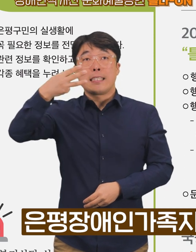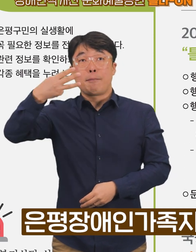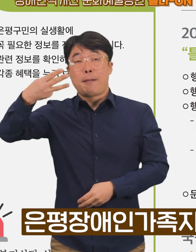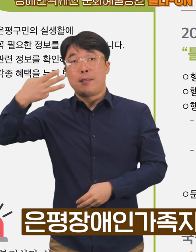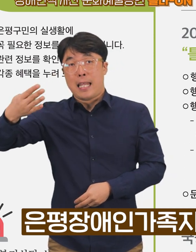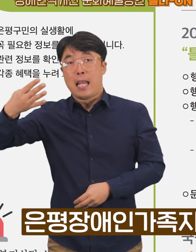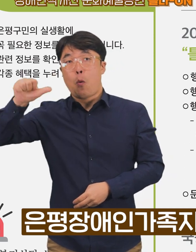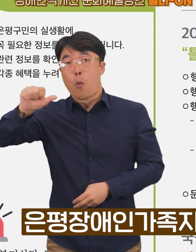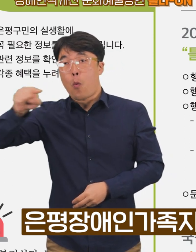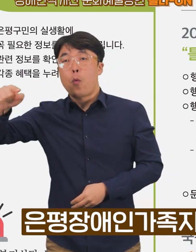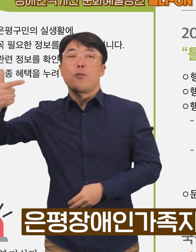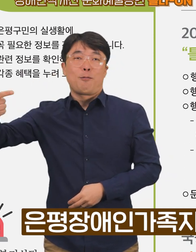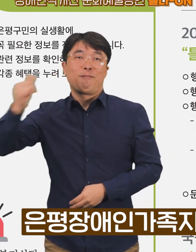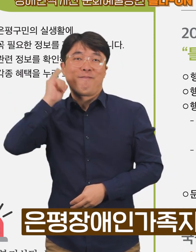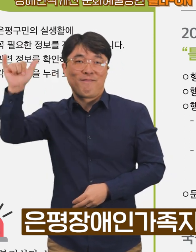02-357-3345번에서 6번입니다.